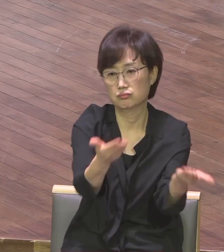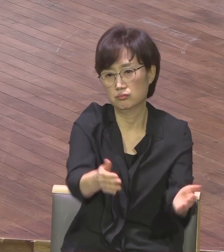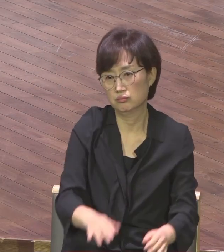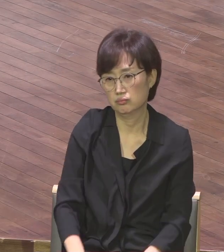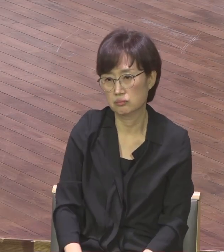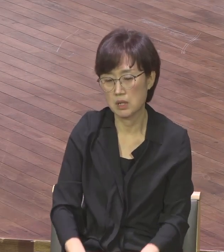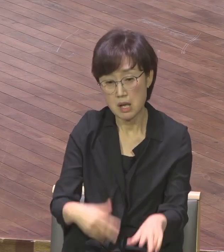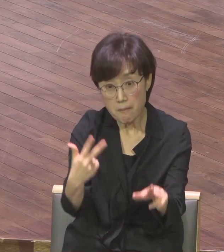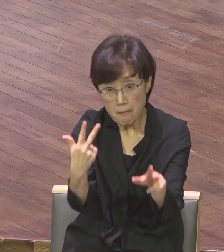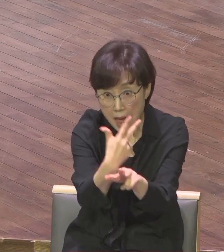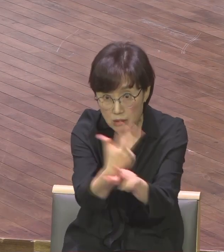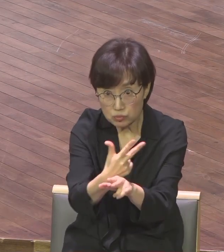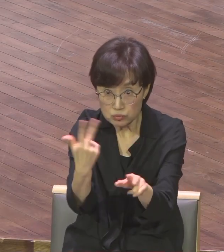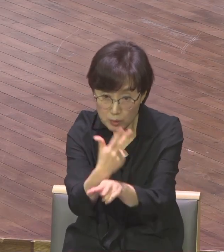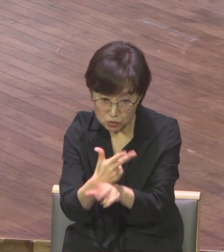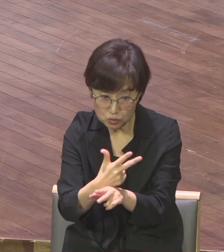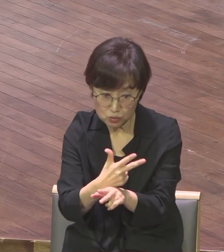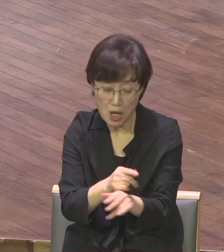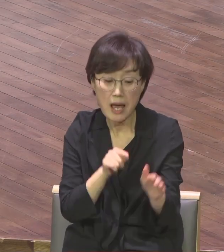메시지를 하게 주셨어요.